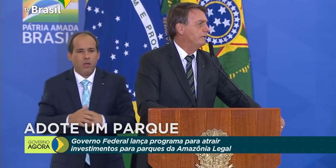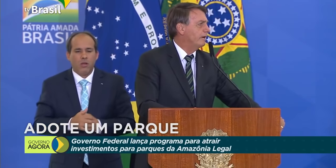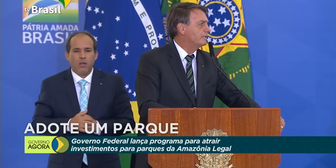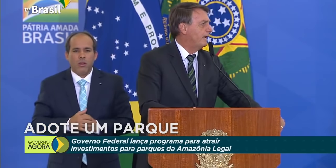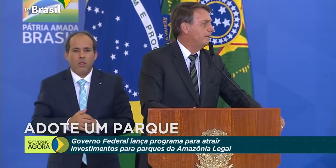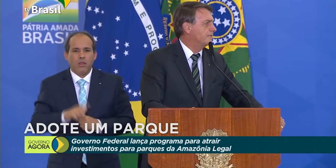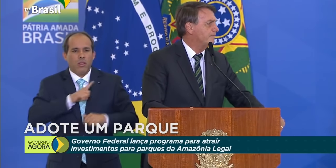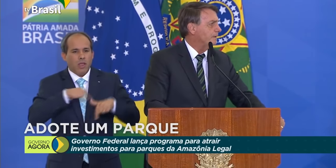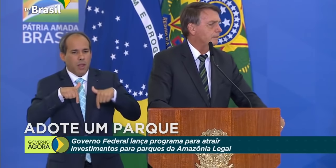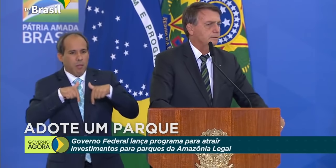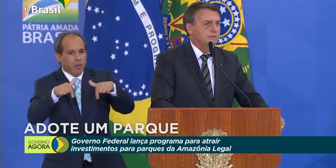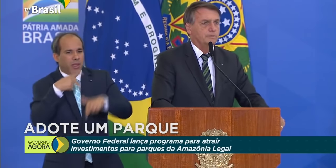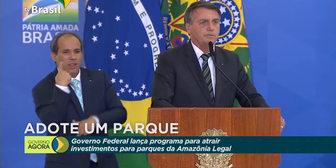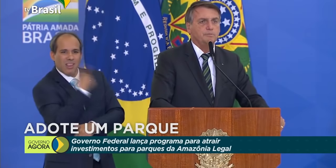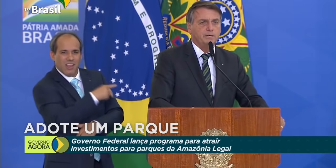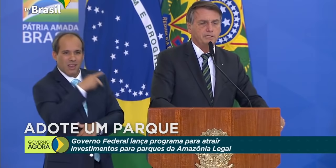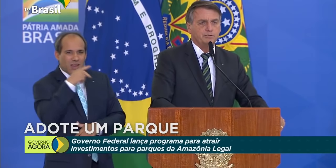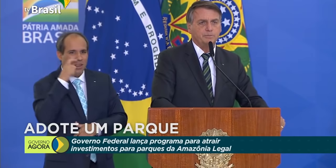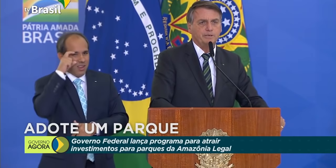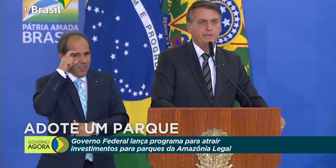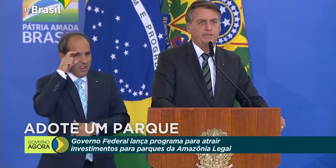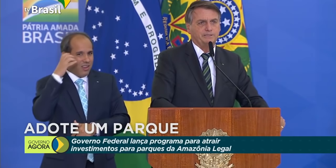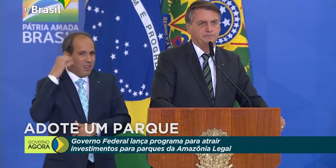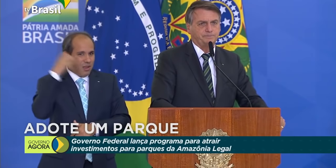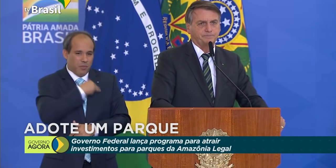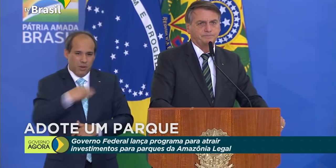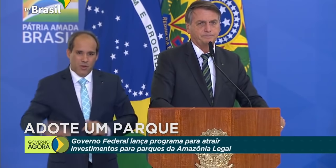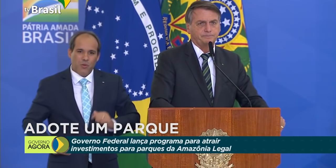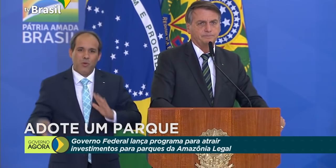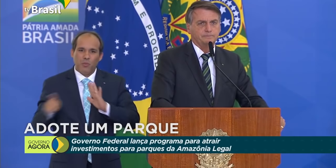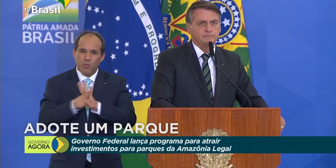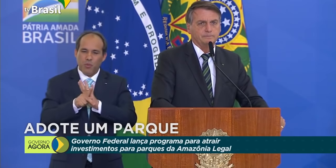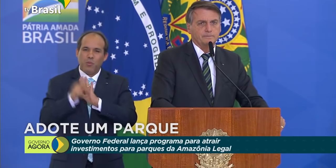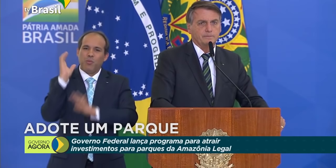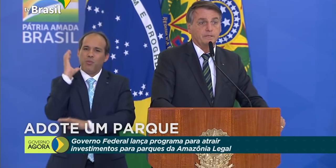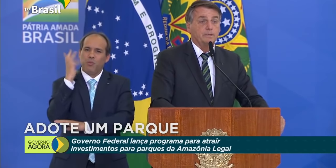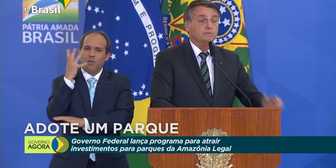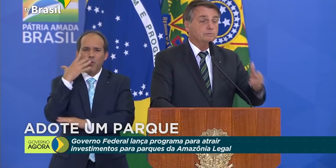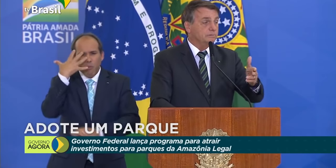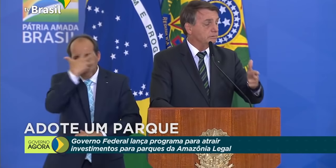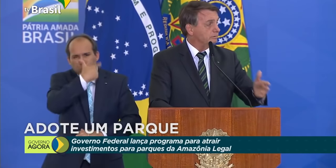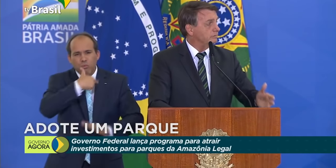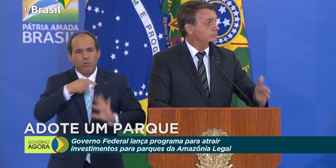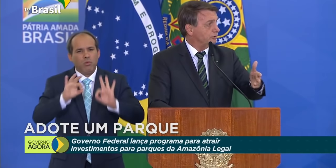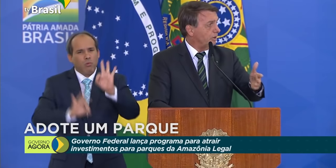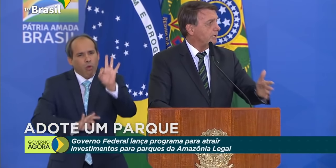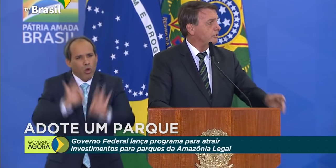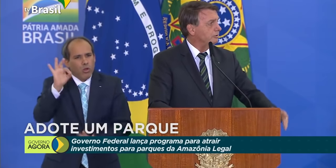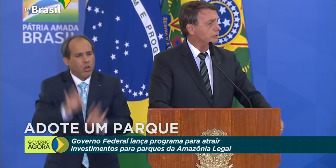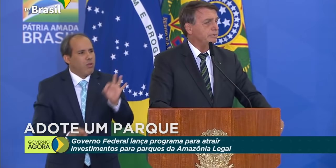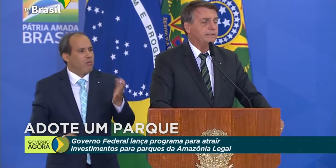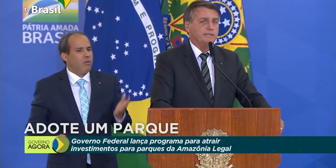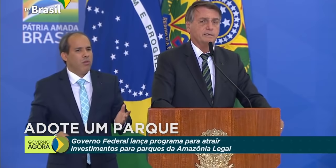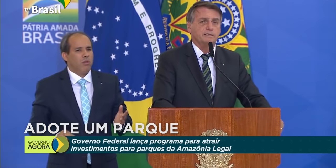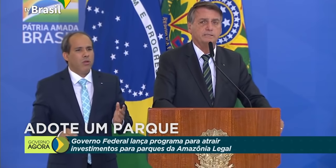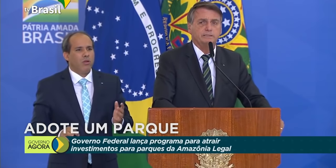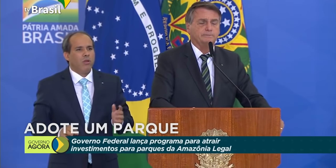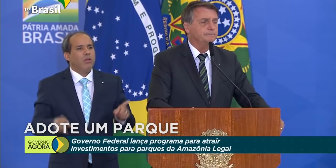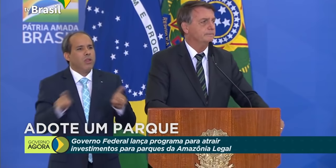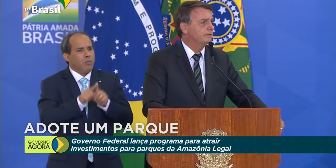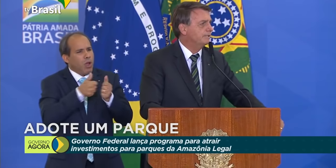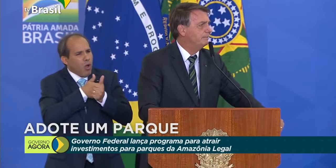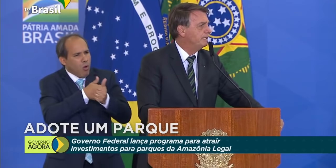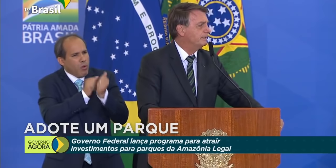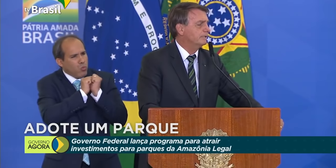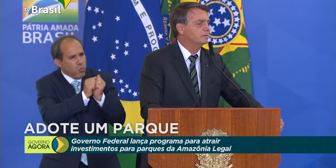iniciativa do Ricardo Salles nosso Ministro do meio ambiente o que joga junto com a